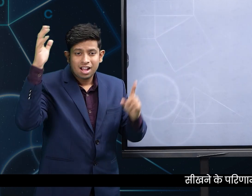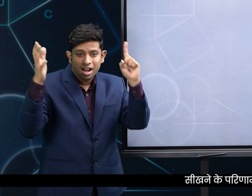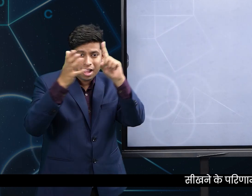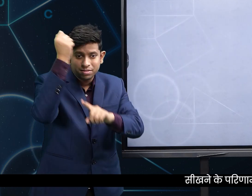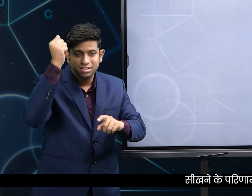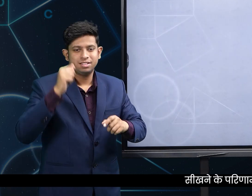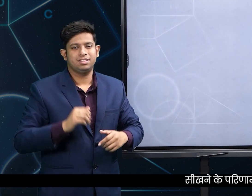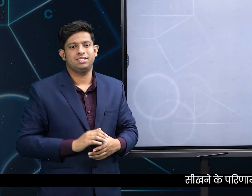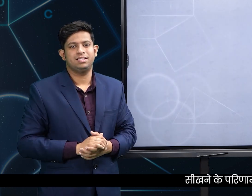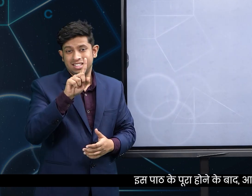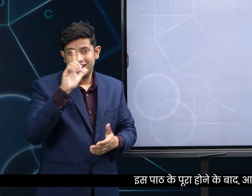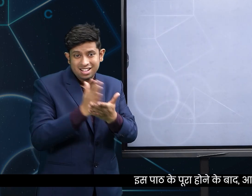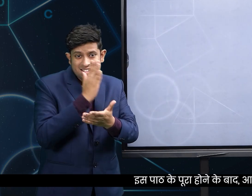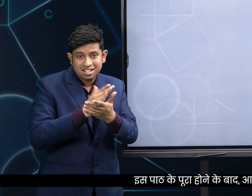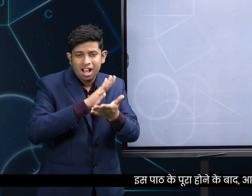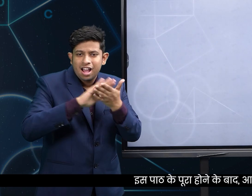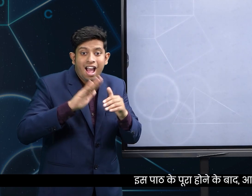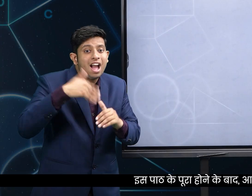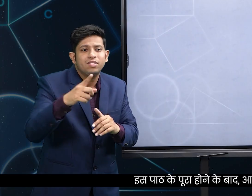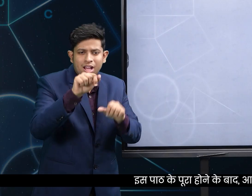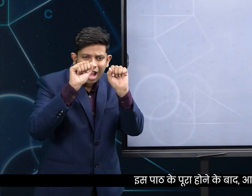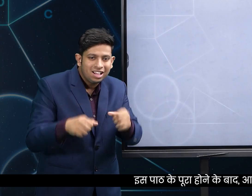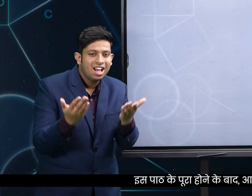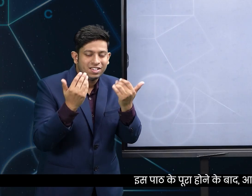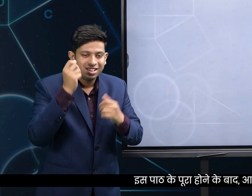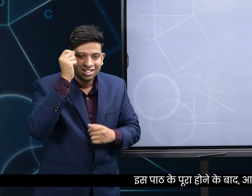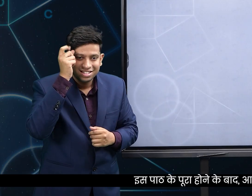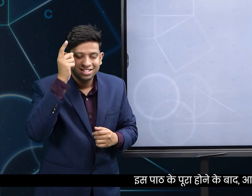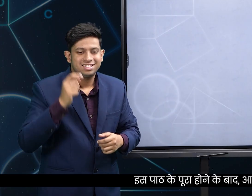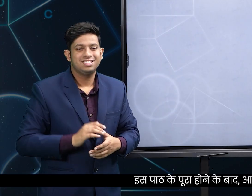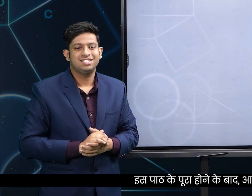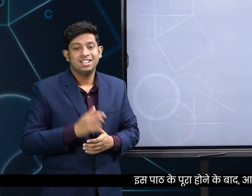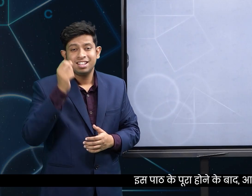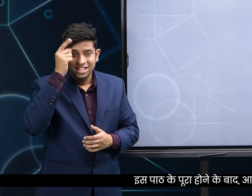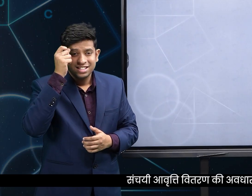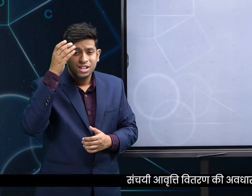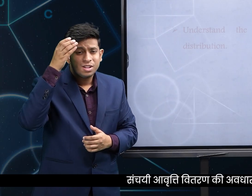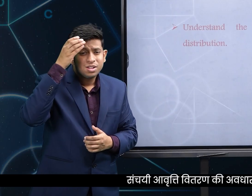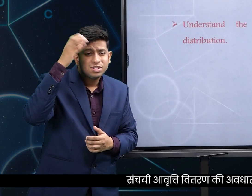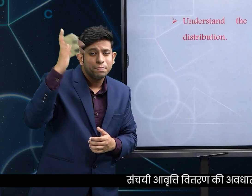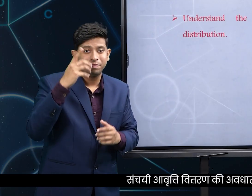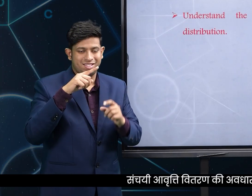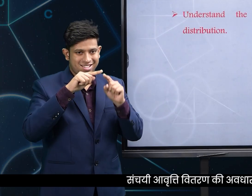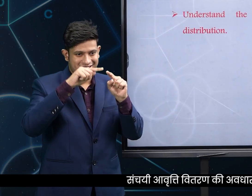सीखने के परिणाम। इस पाठ के पूरा होने के बाद आप समझ पाएंगे संचयी आवृत्ति वितरण